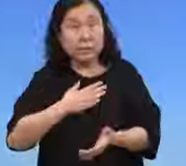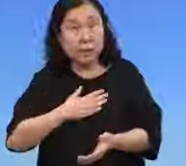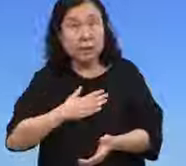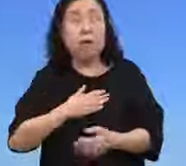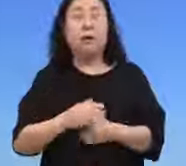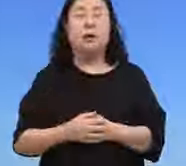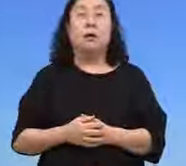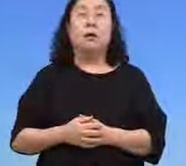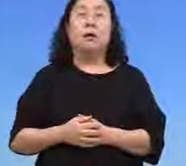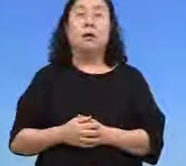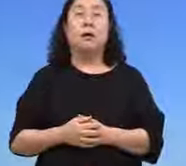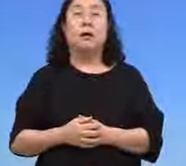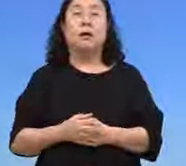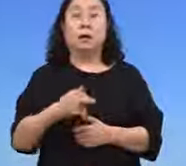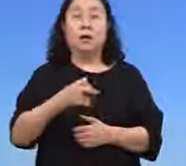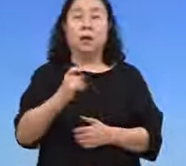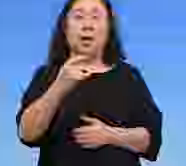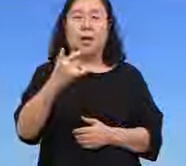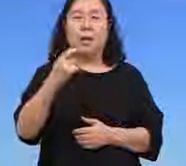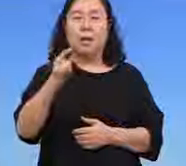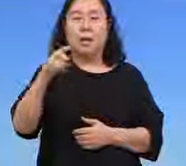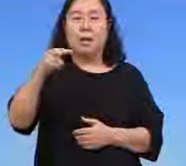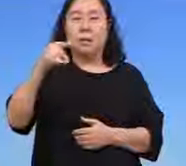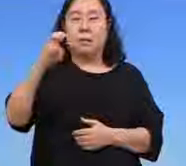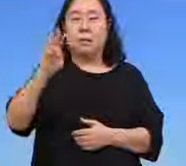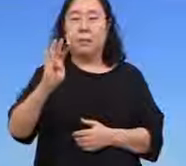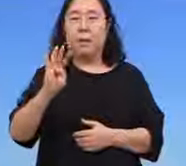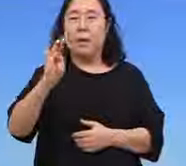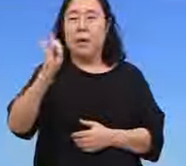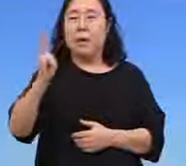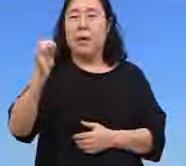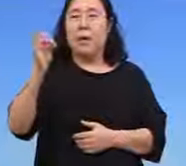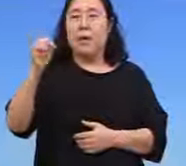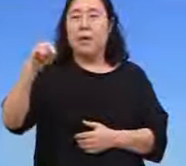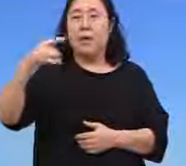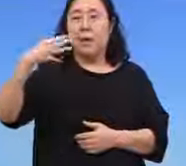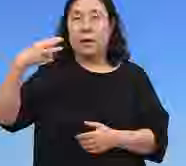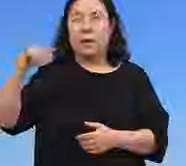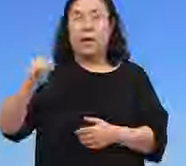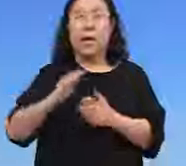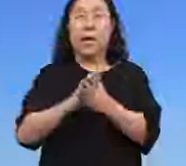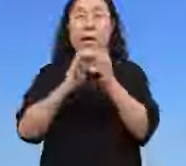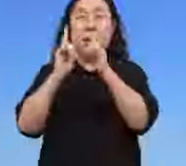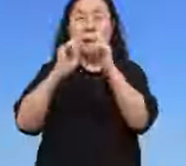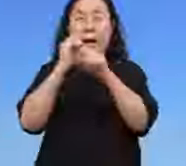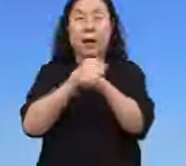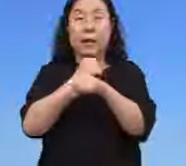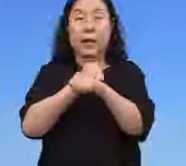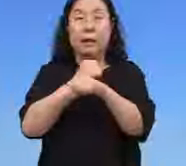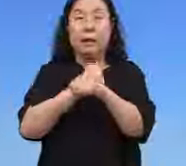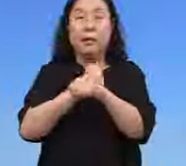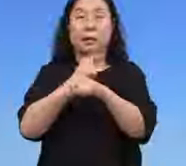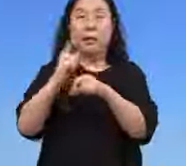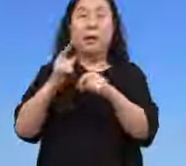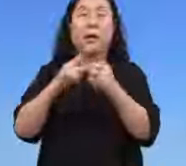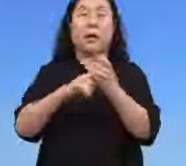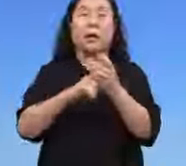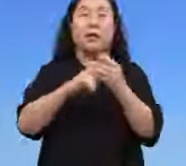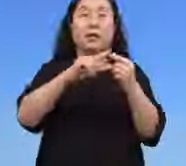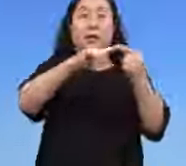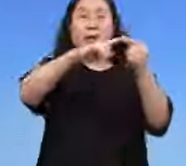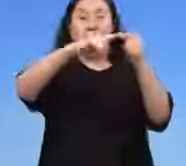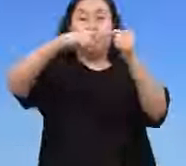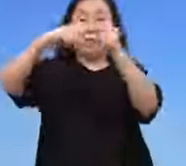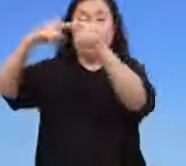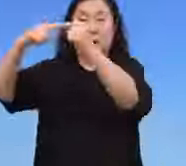저는 앞에서 언급해드린 케네스 베일리가 그 책에서 한 대목을요, 굵은 글씨로 제가 메모를 해두고